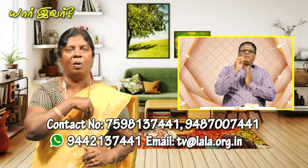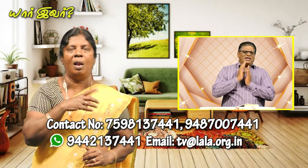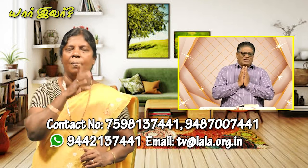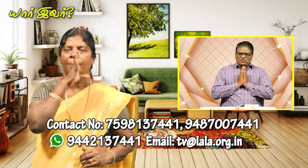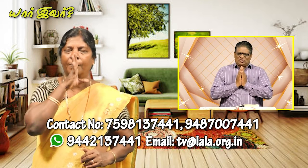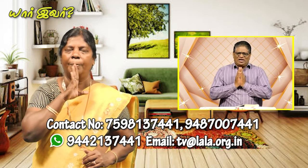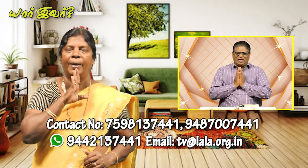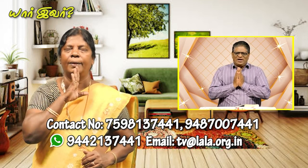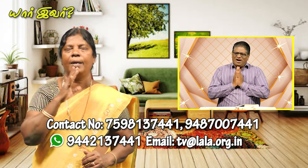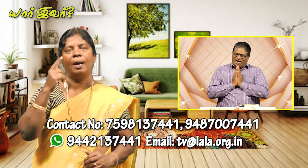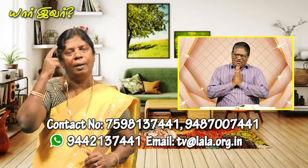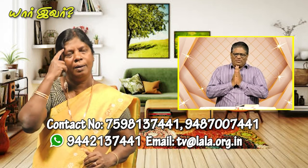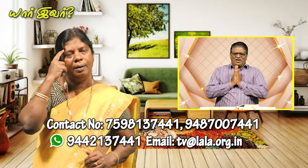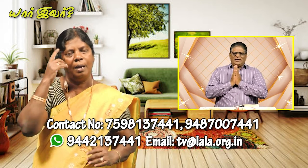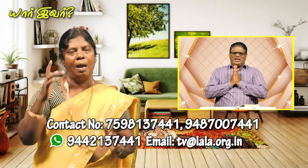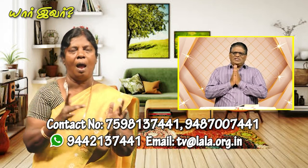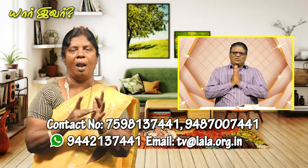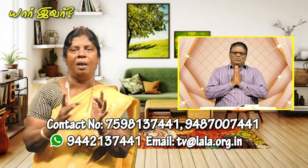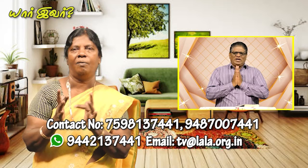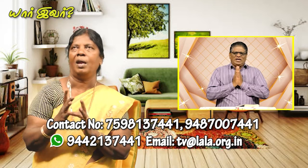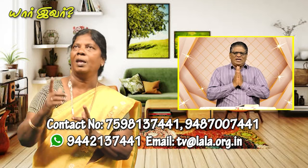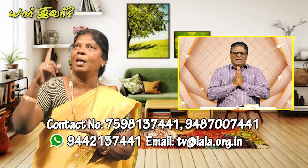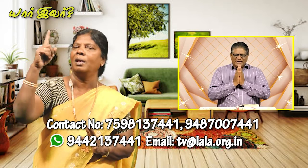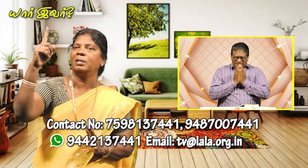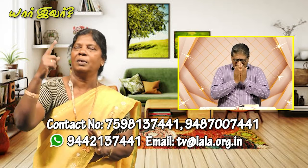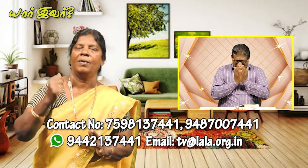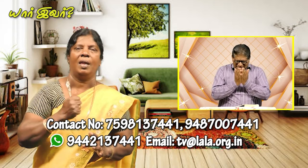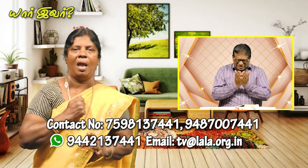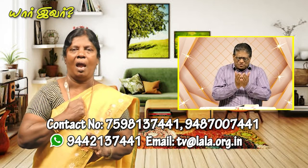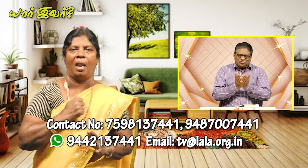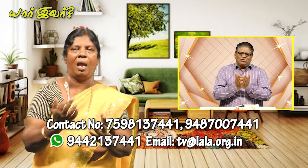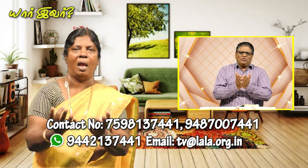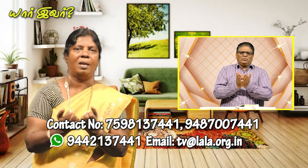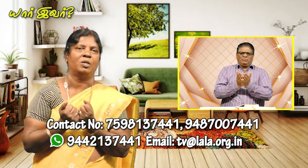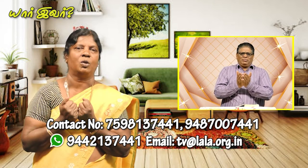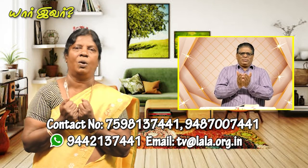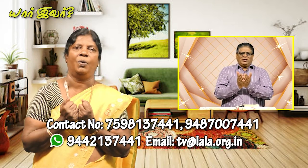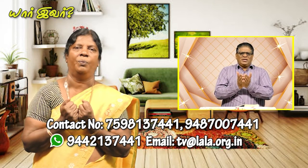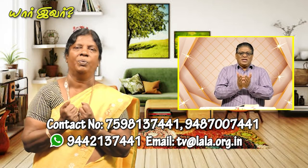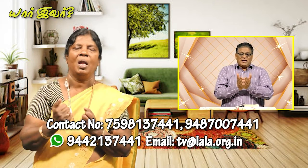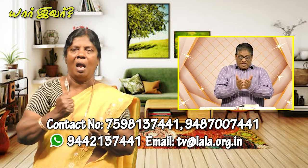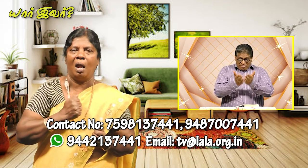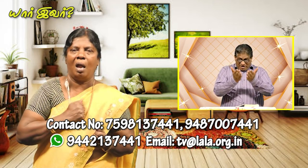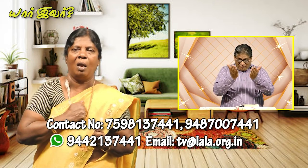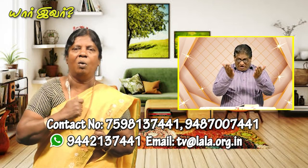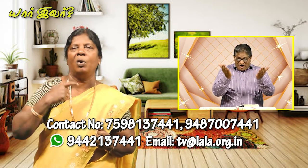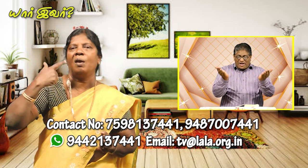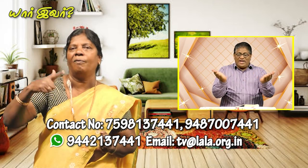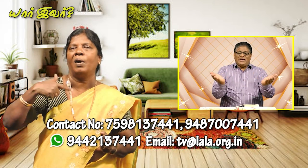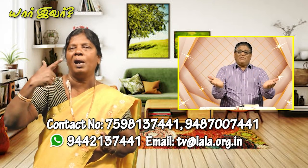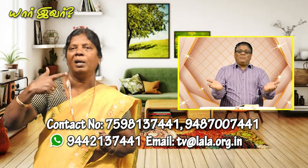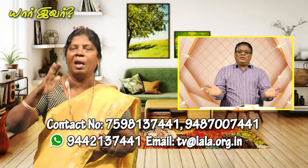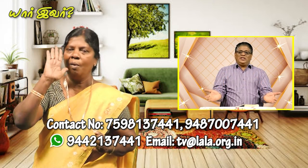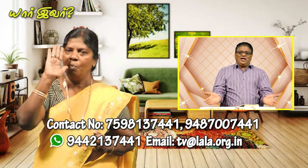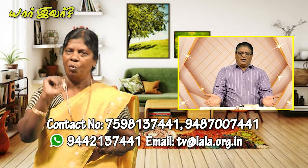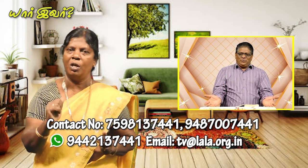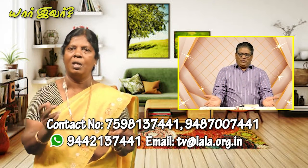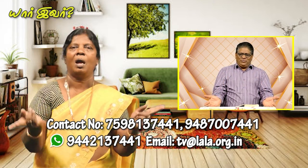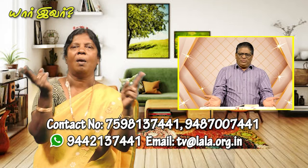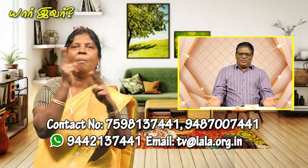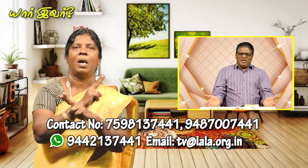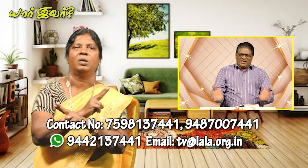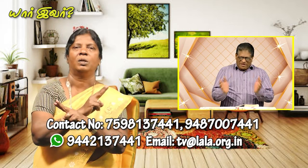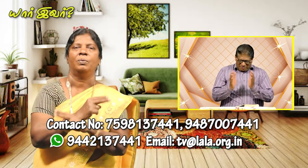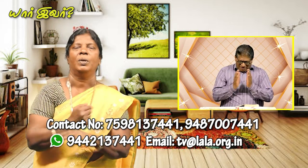நீங்கள் விரும்பினீங்கன்னா சொல்லலாம், ஆண்டவராக இயேசுவே என்னை ஏற்றுக்கொள்ளும், என்னுடைய வாழ்க்கையை